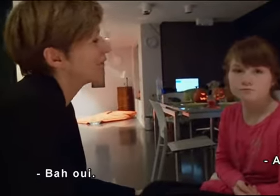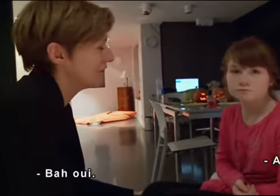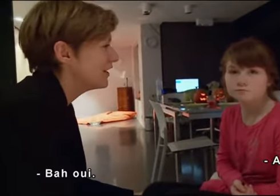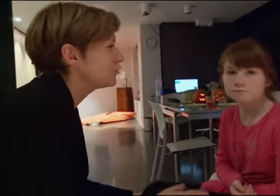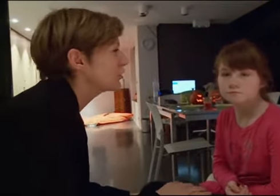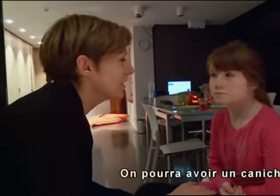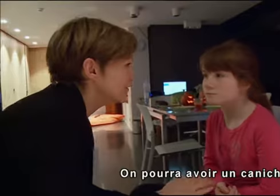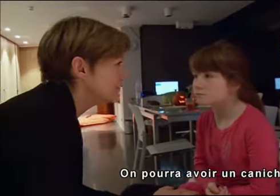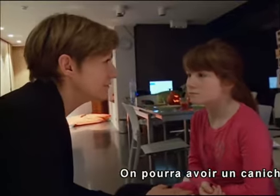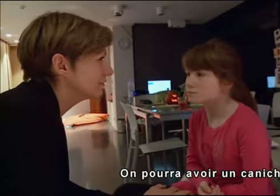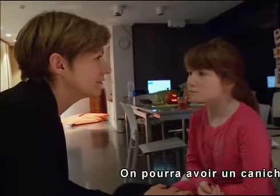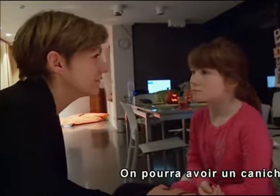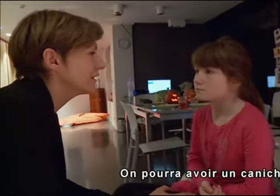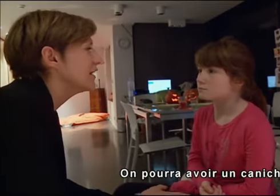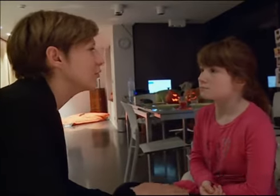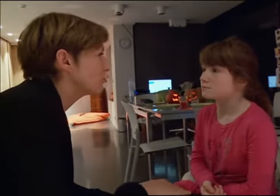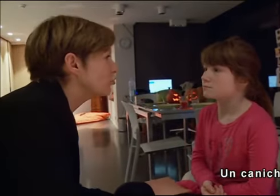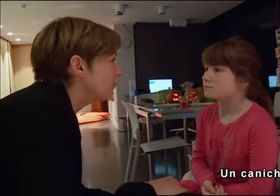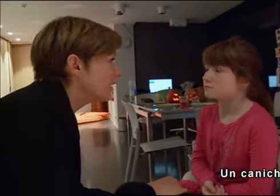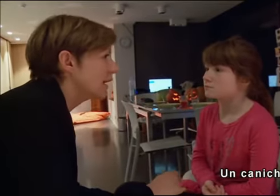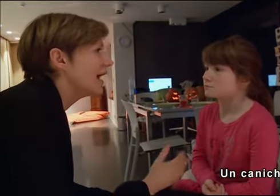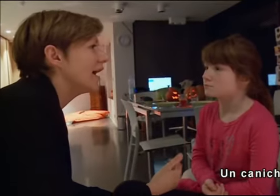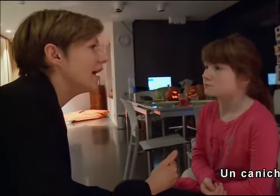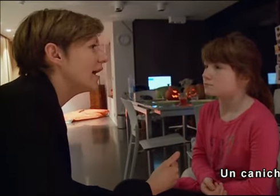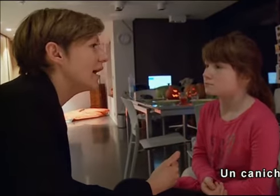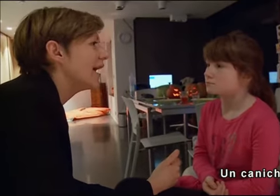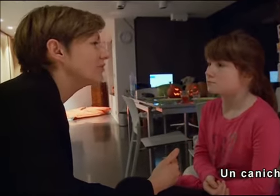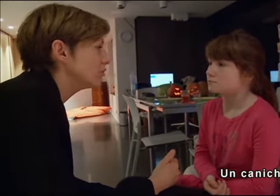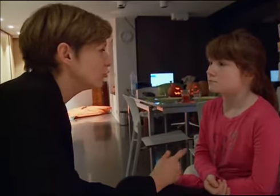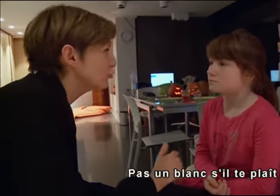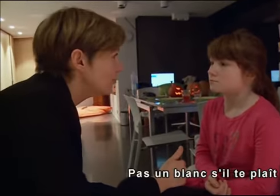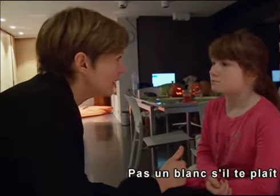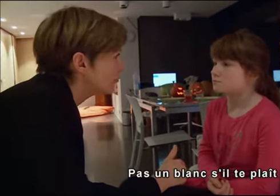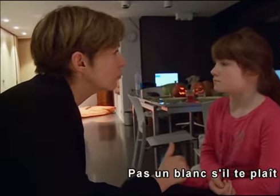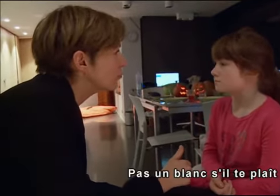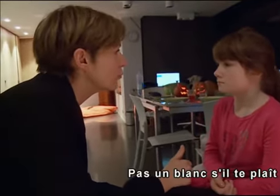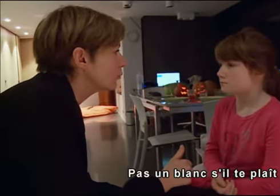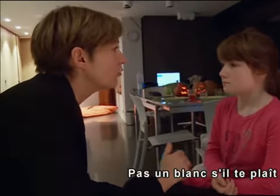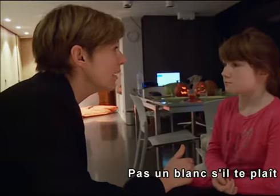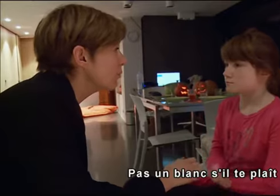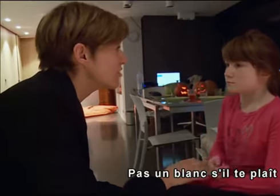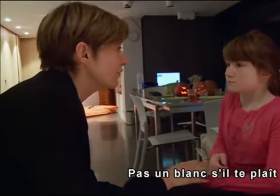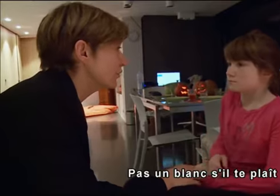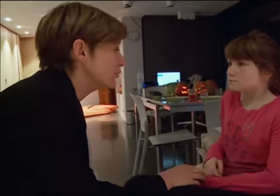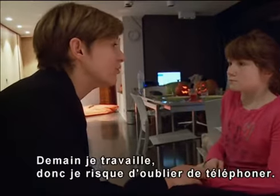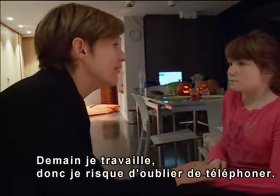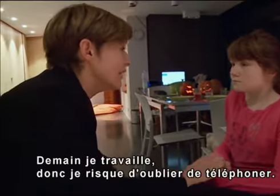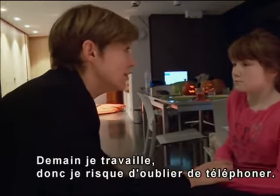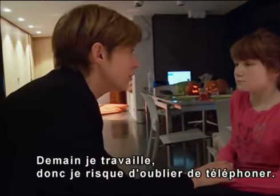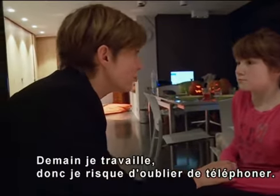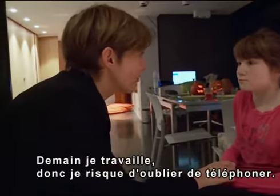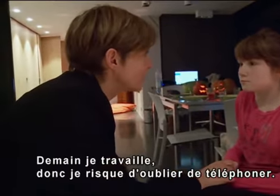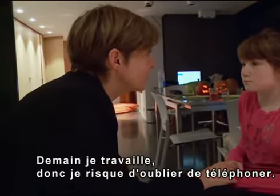oui. Ben oui. On pourra avoir un caniche noir, un caniche noir. Attends, demain. Pas en blanc, c'est pas. Demain, moi je téléphone, je